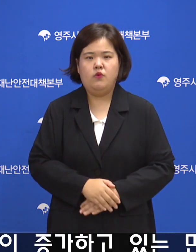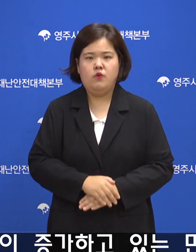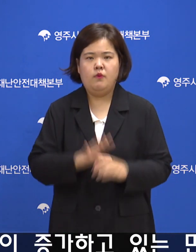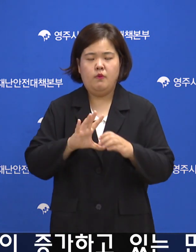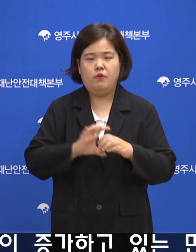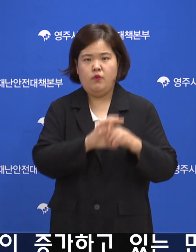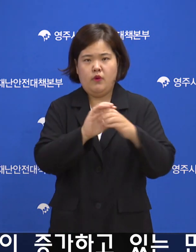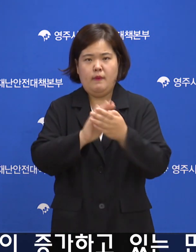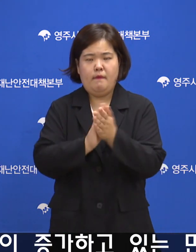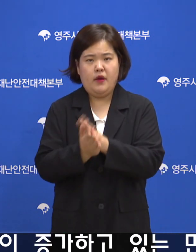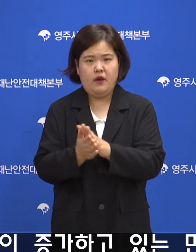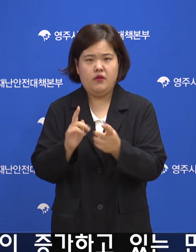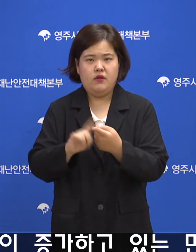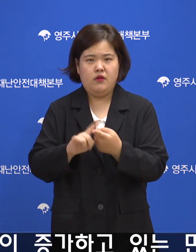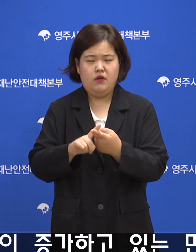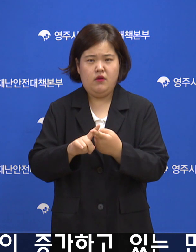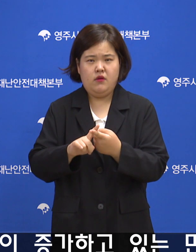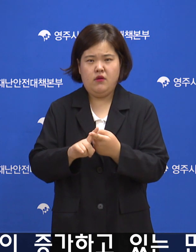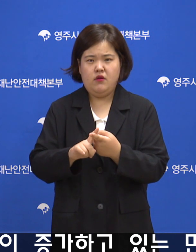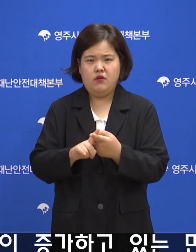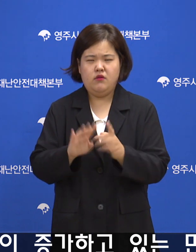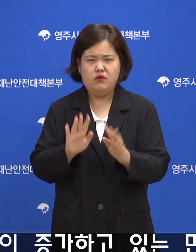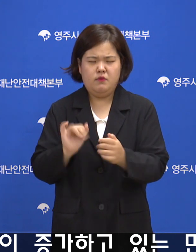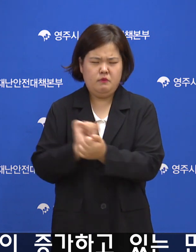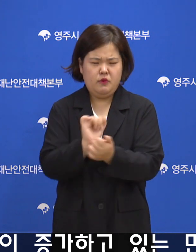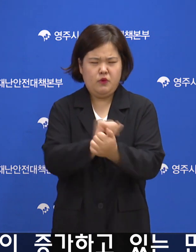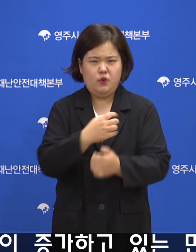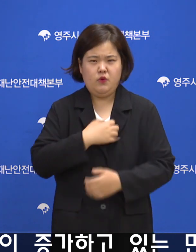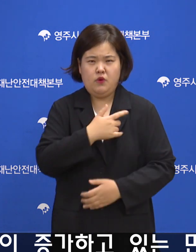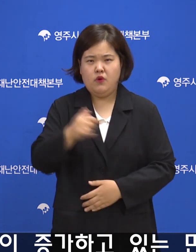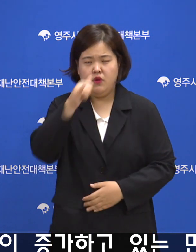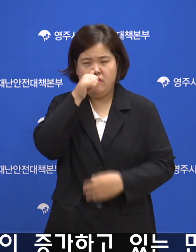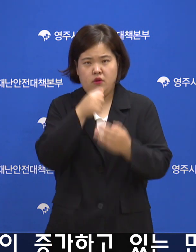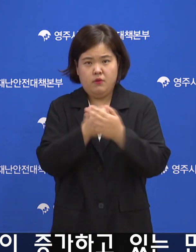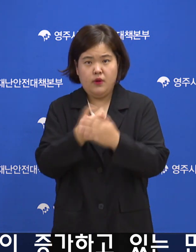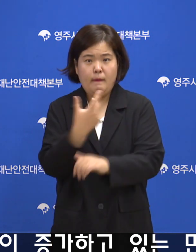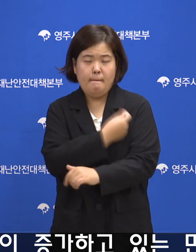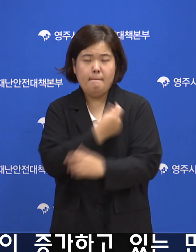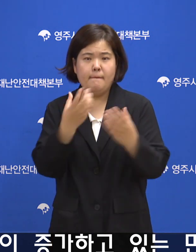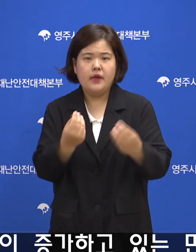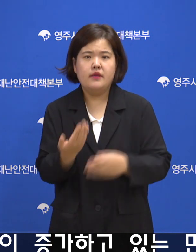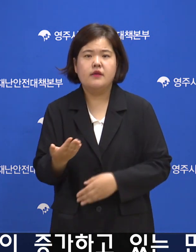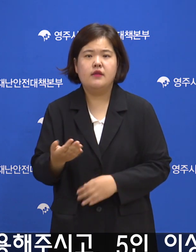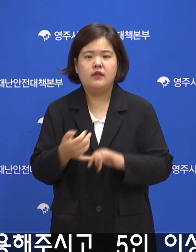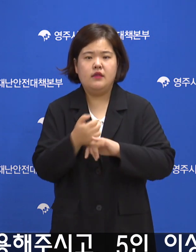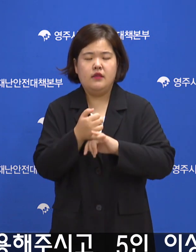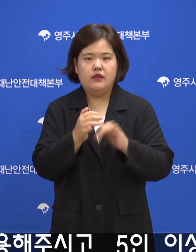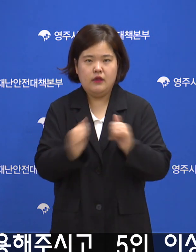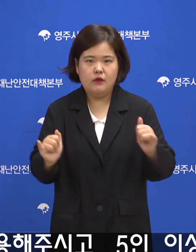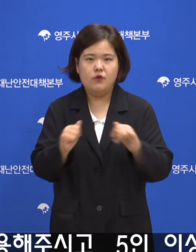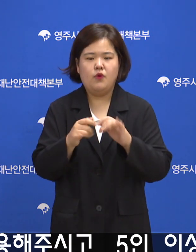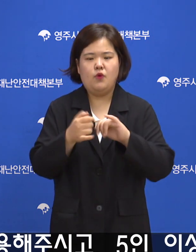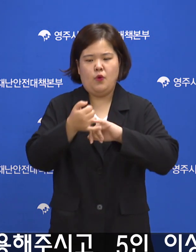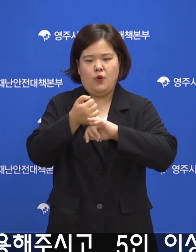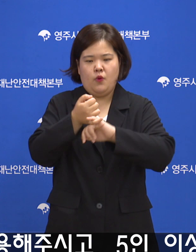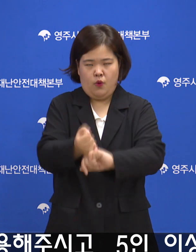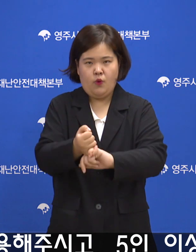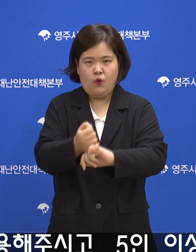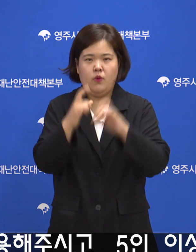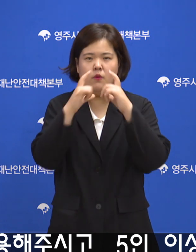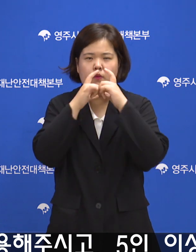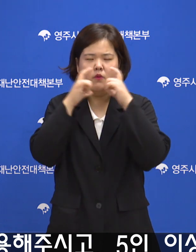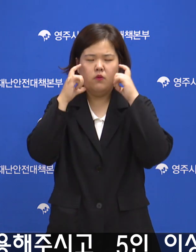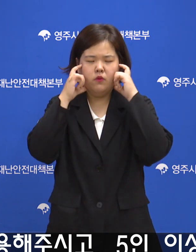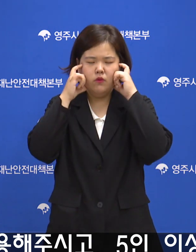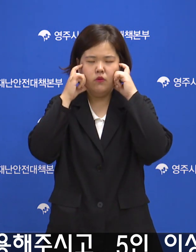변이 바이러스에 따른 돌파 감염이 증가하고 있는 만큼 백신 접종을 완료하신 분들께서도 언제 어디서나